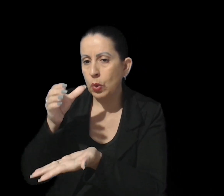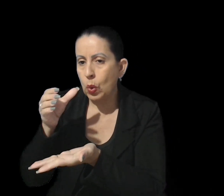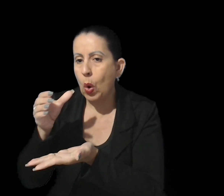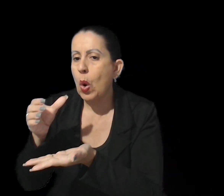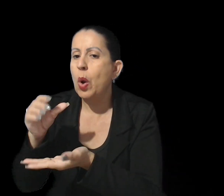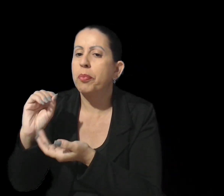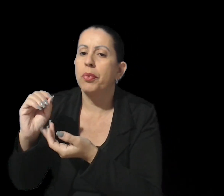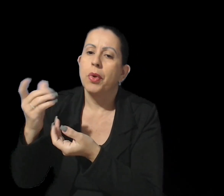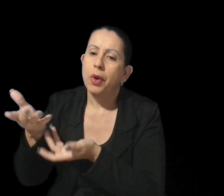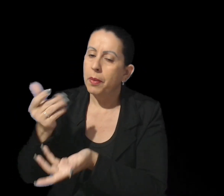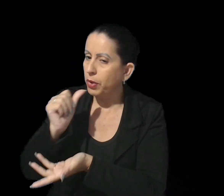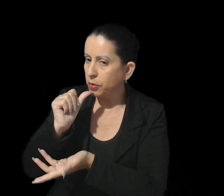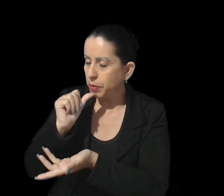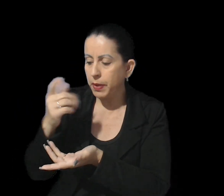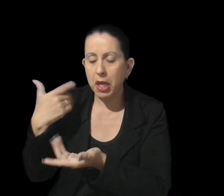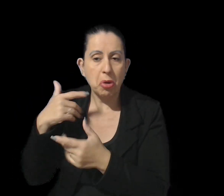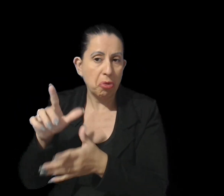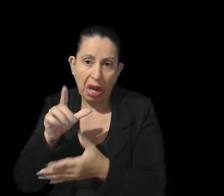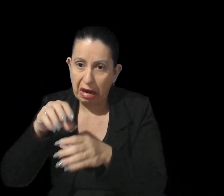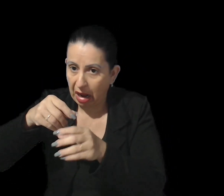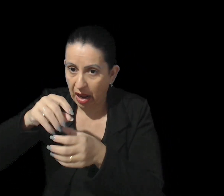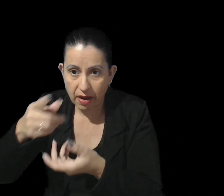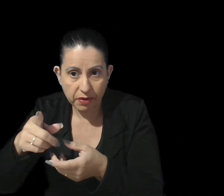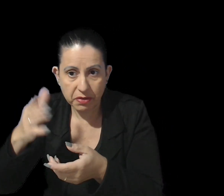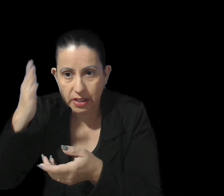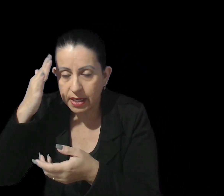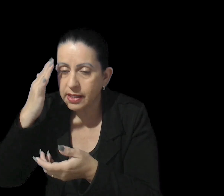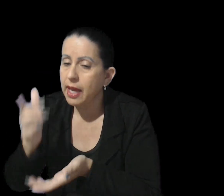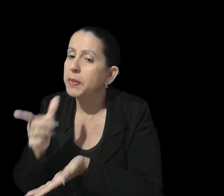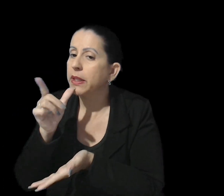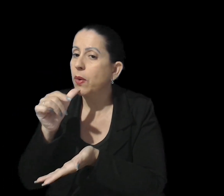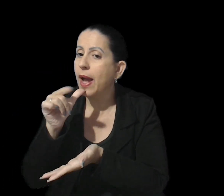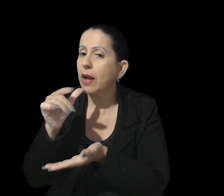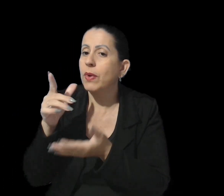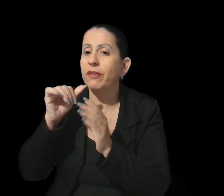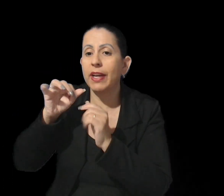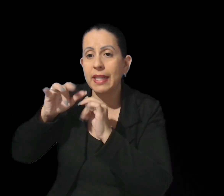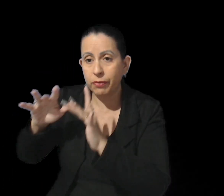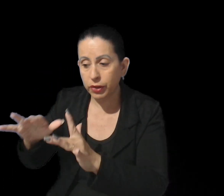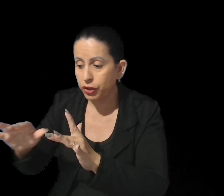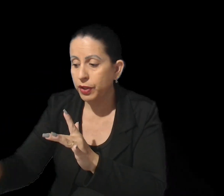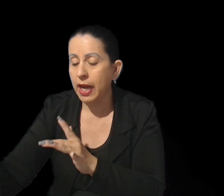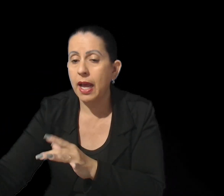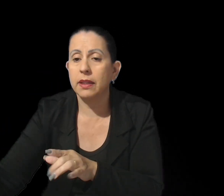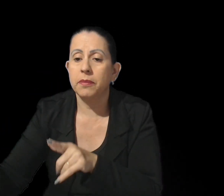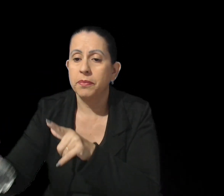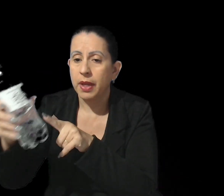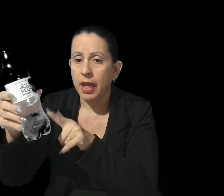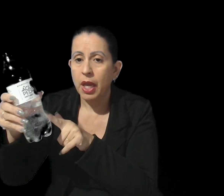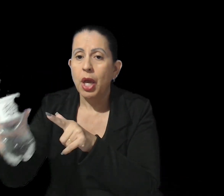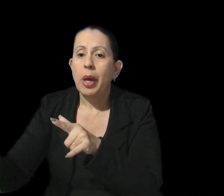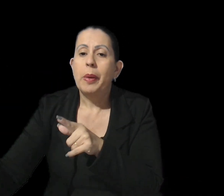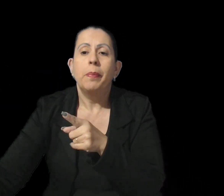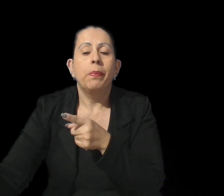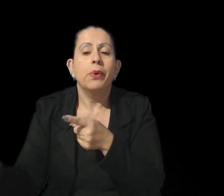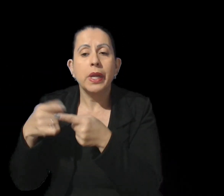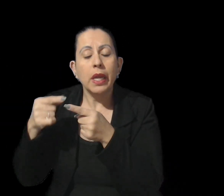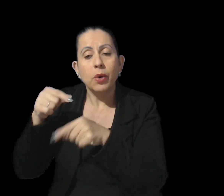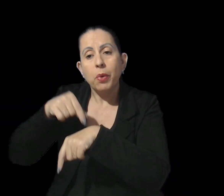num copo, pode beber ou na garrafa, você é que sabe. Então a água ela vai dar fluidificada, porque no